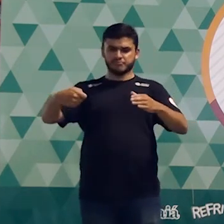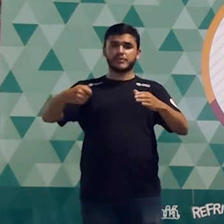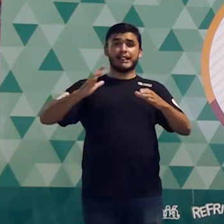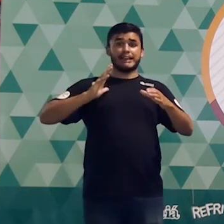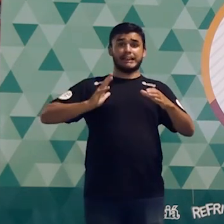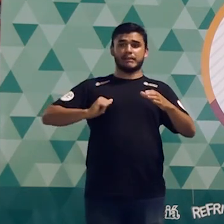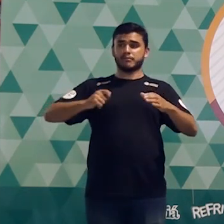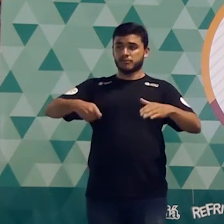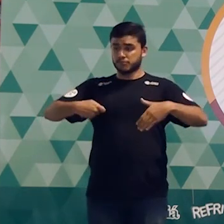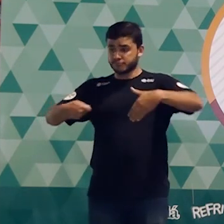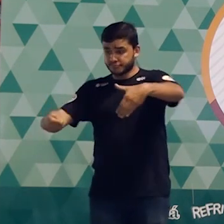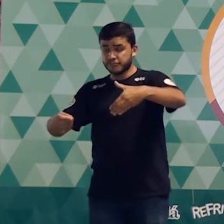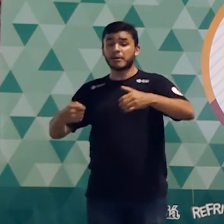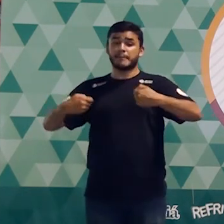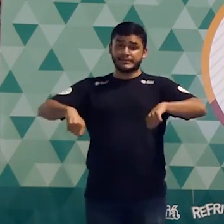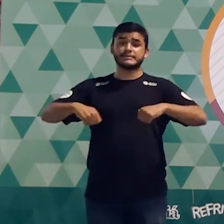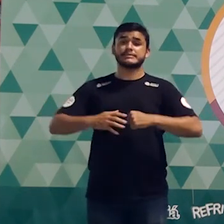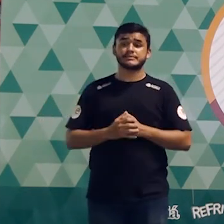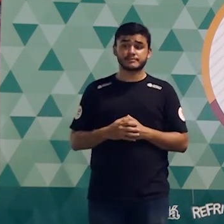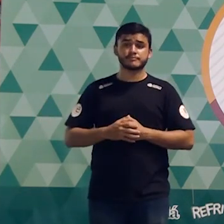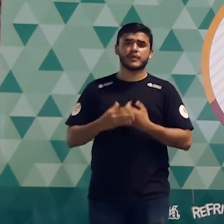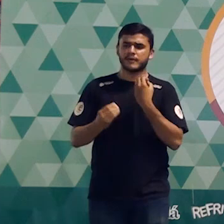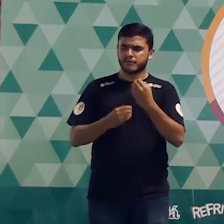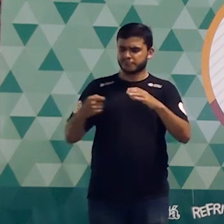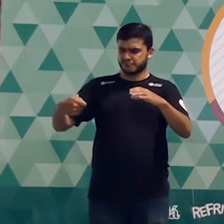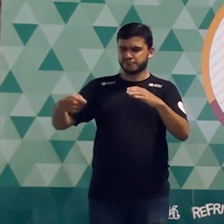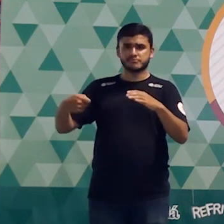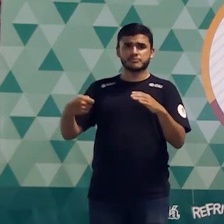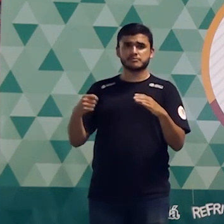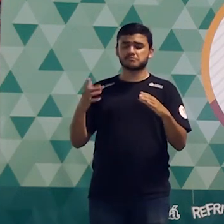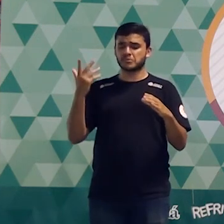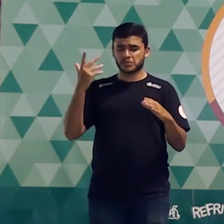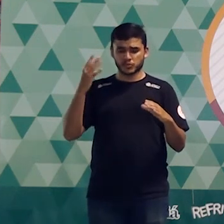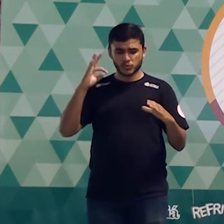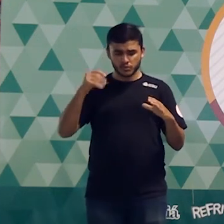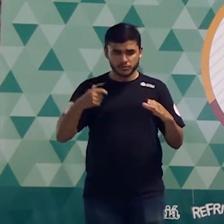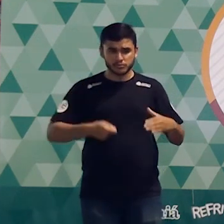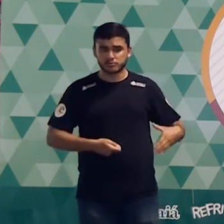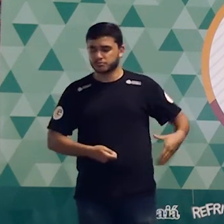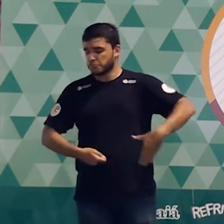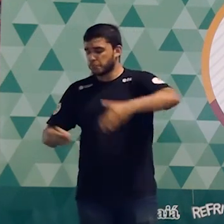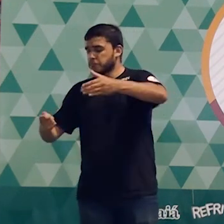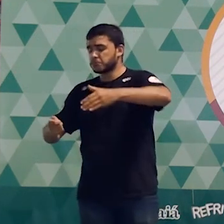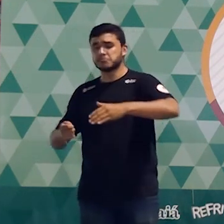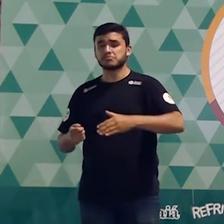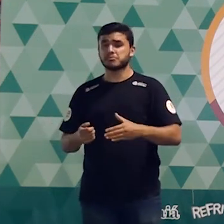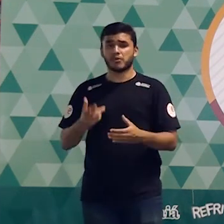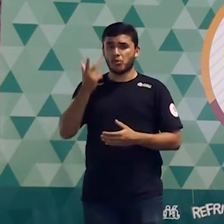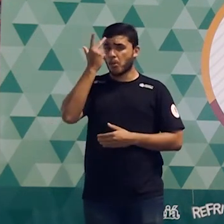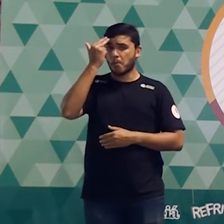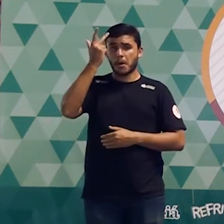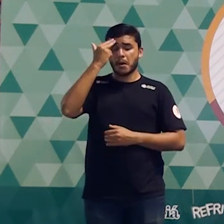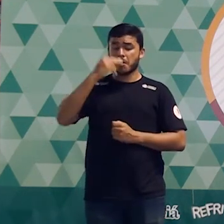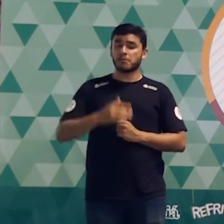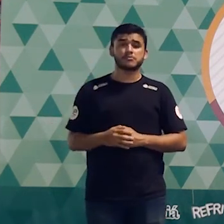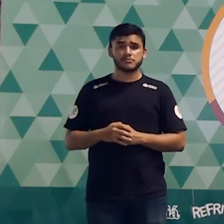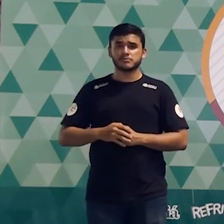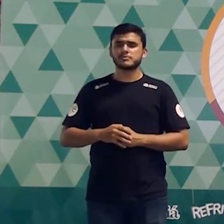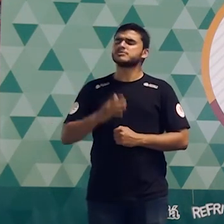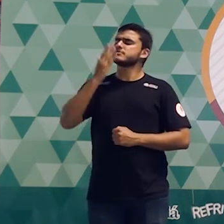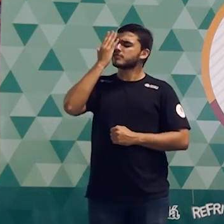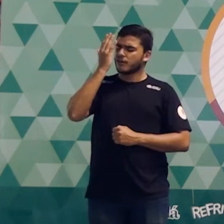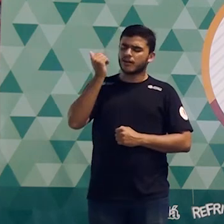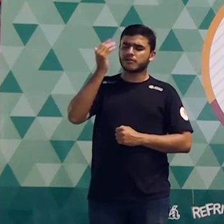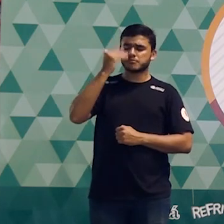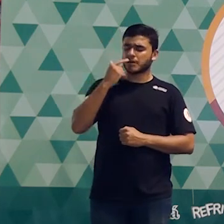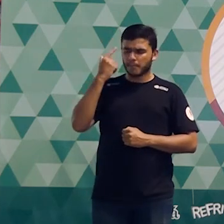na Londres do século XII, que o pessoal se desfazia daquilo de um jeito muito comum. Todo mundo acordava de manhã e jogava pela janela. Todo mundo